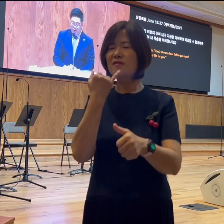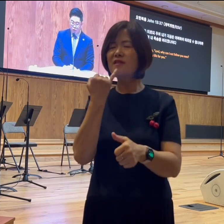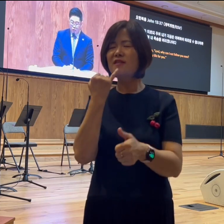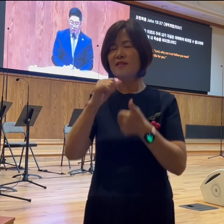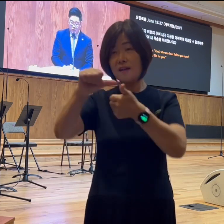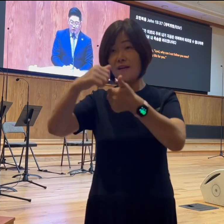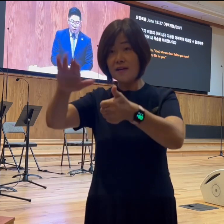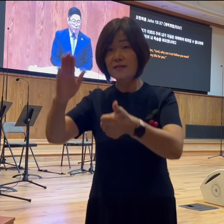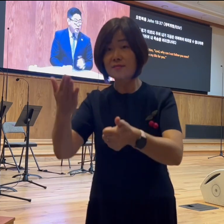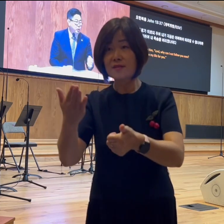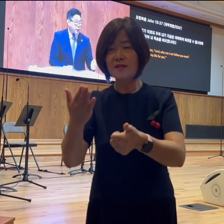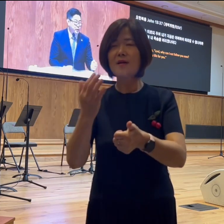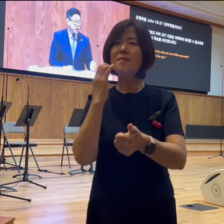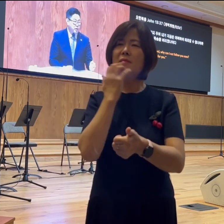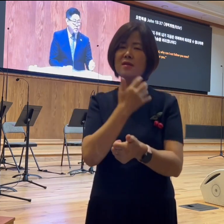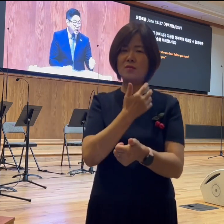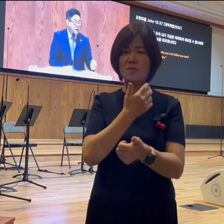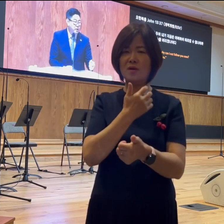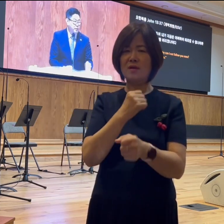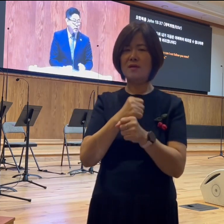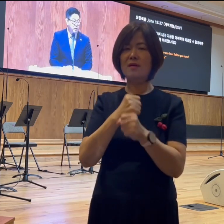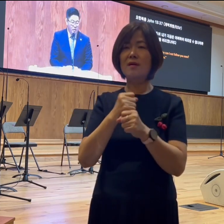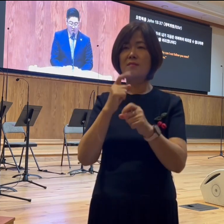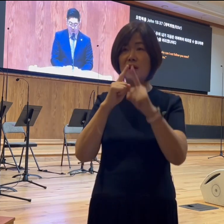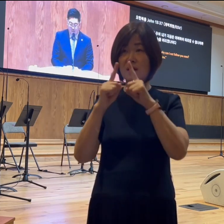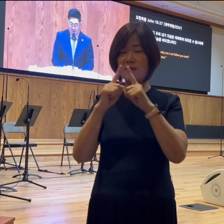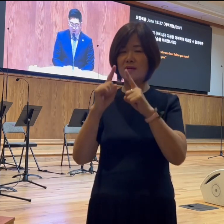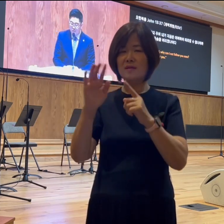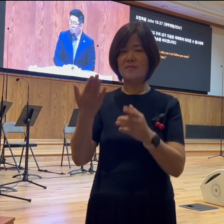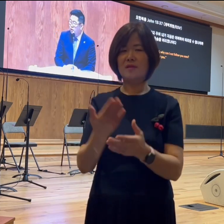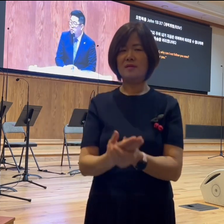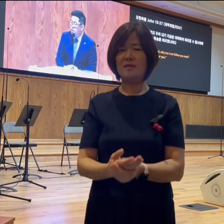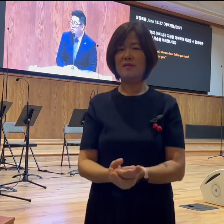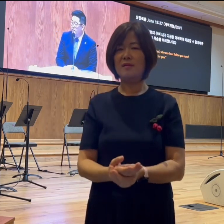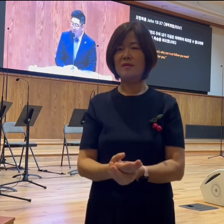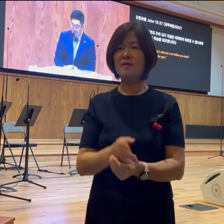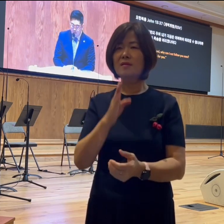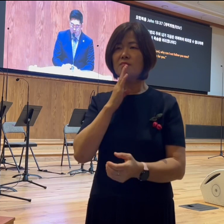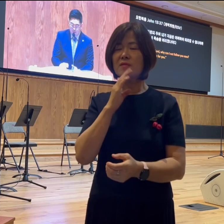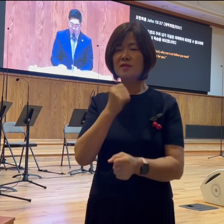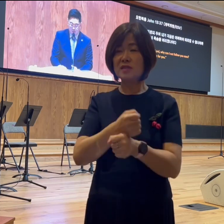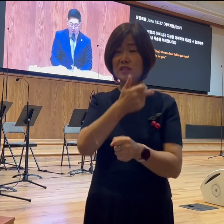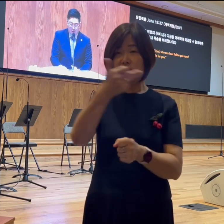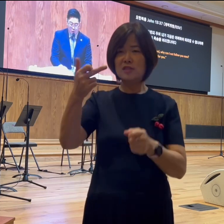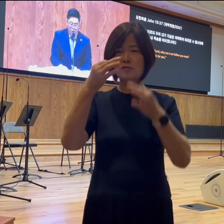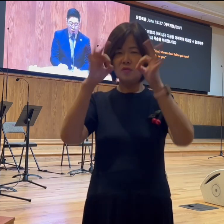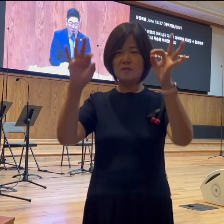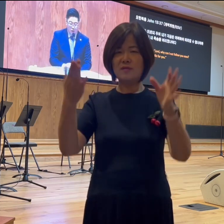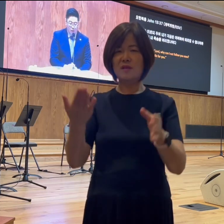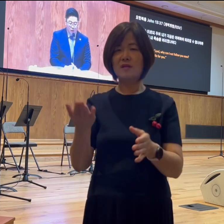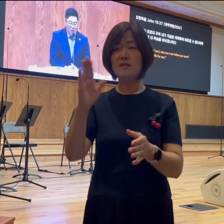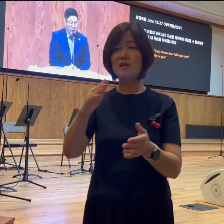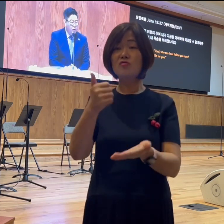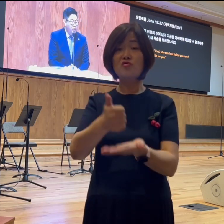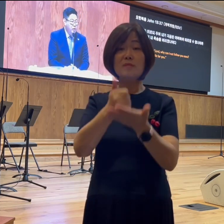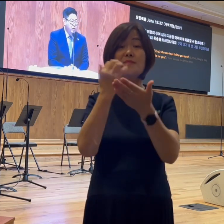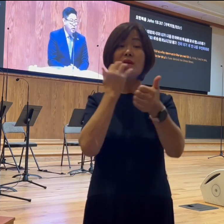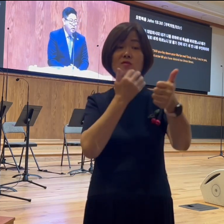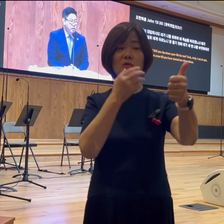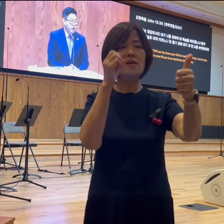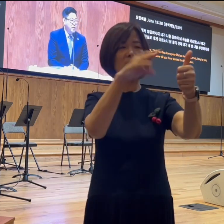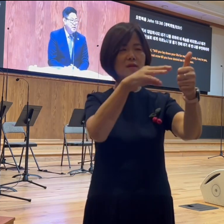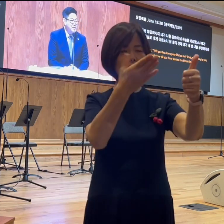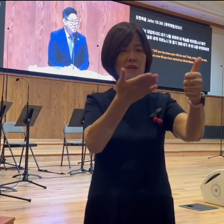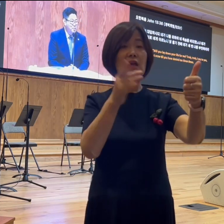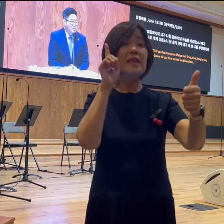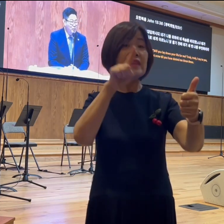아주 베드로답게 사나이답게 큰 소리를 쳤죠. 근데 또 주님이 그런 베드로에게